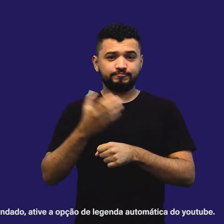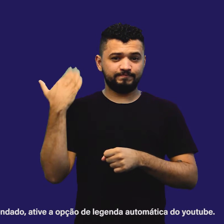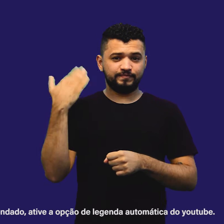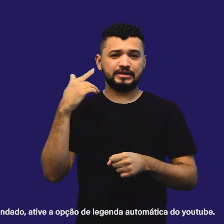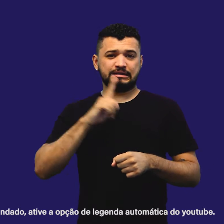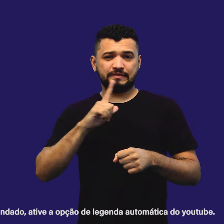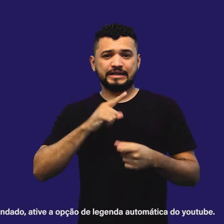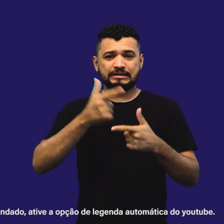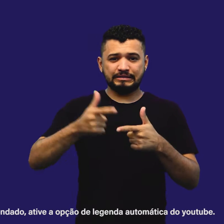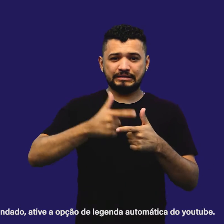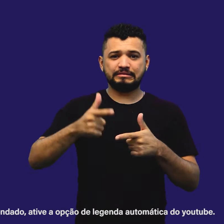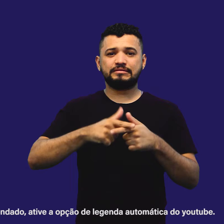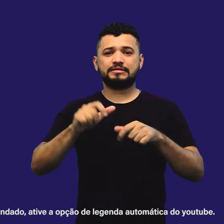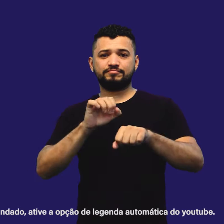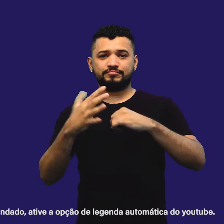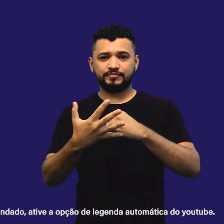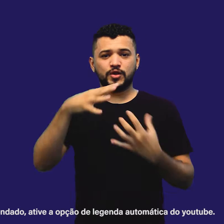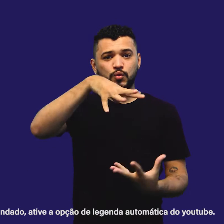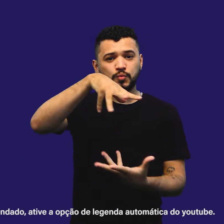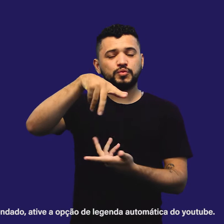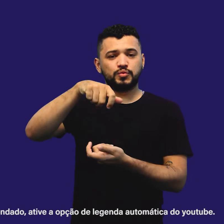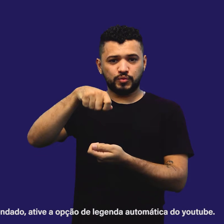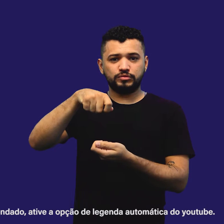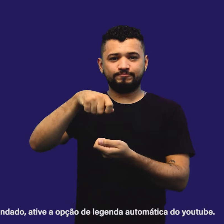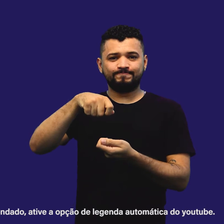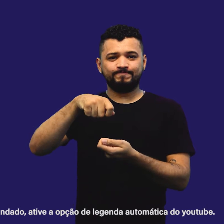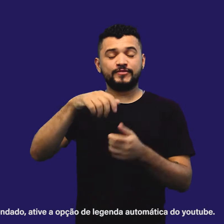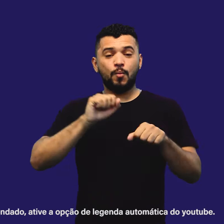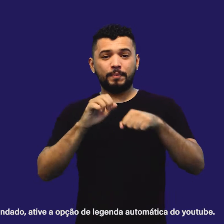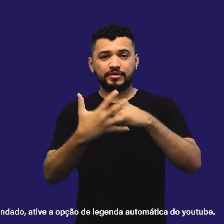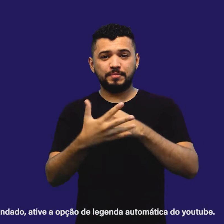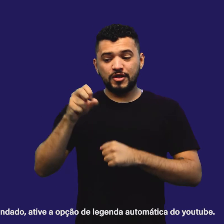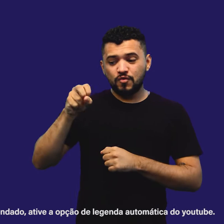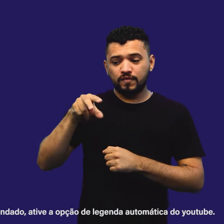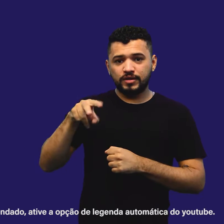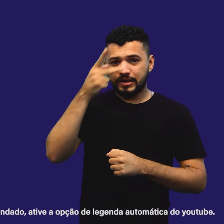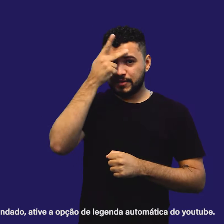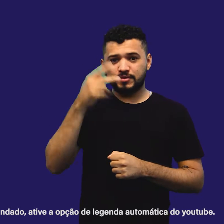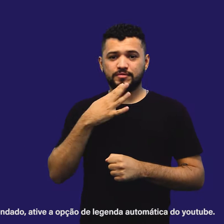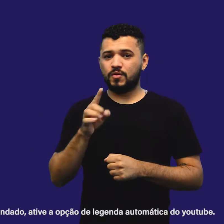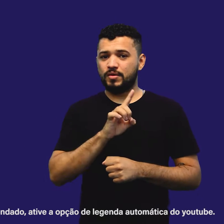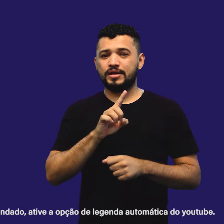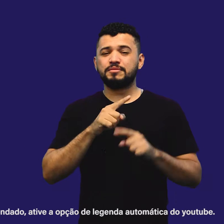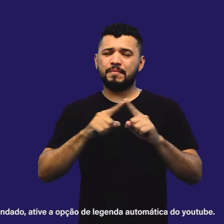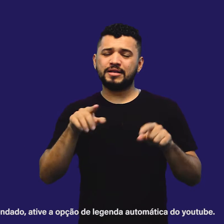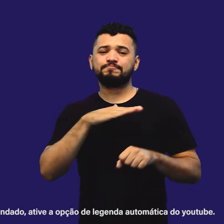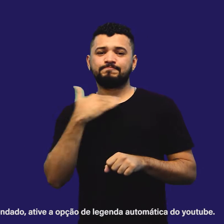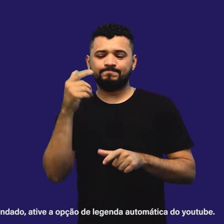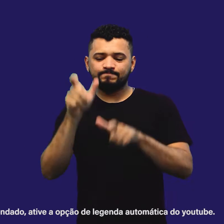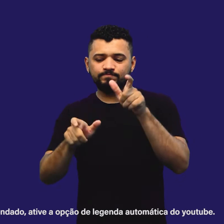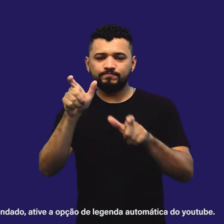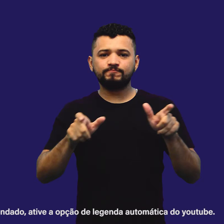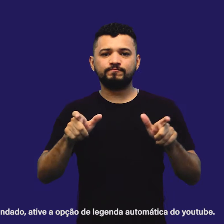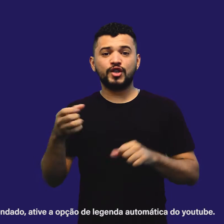sem precedentes na história recente do planeta. Uma pandemia de um vírus desconhecido e letal. Diante